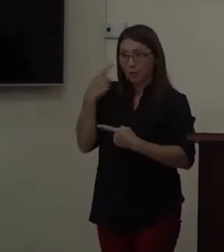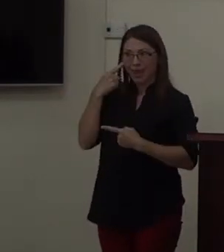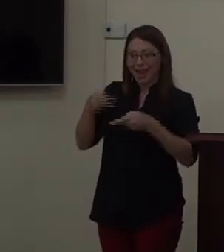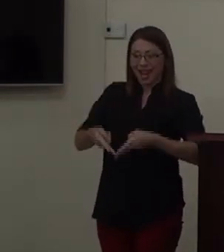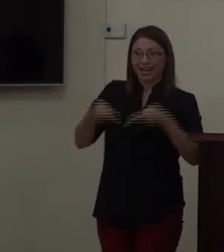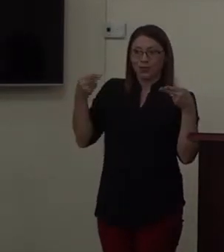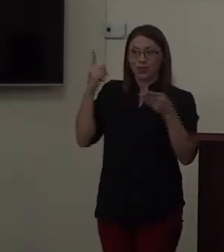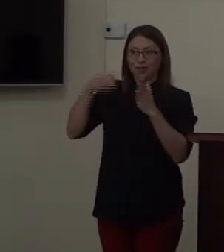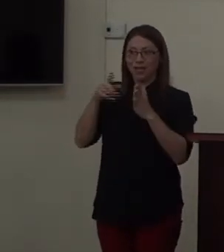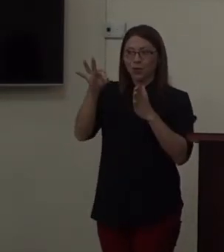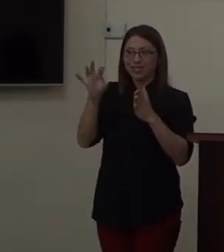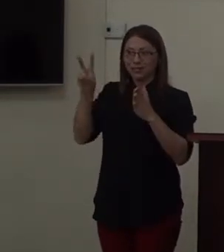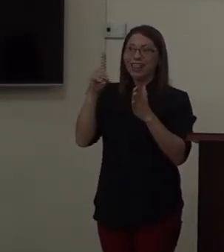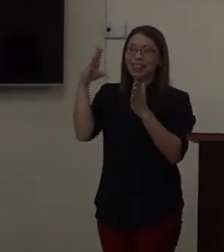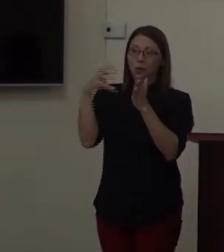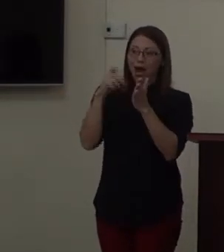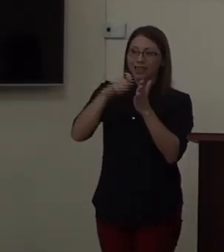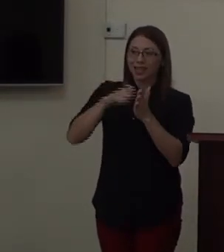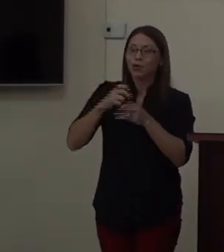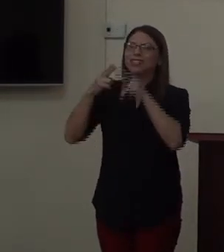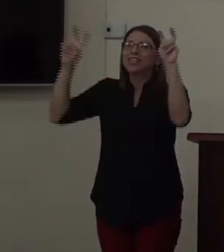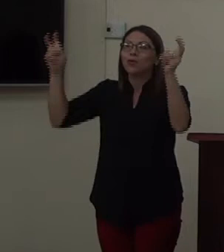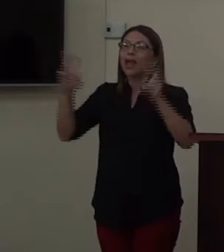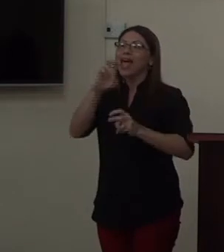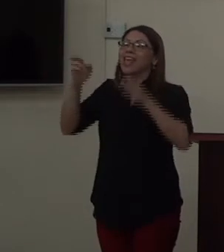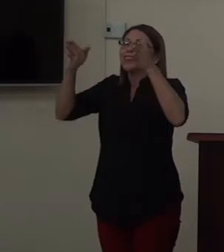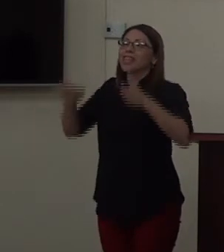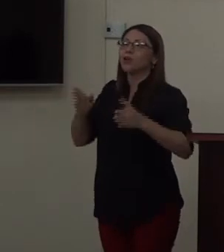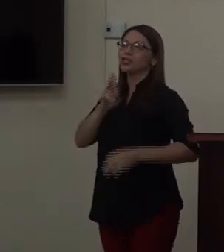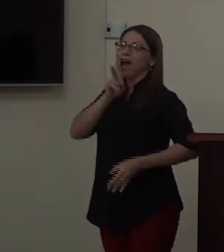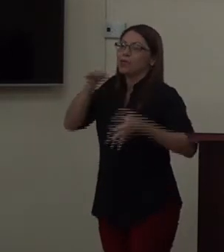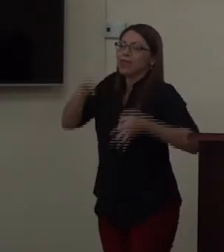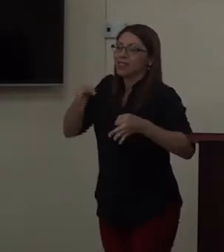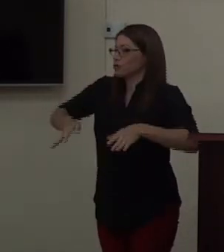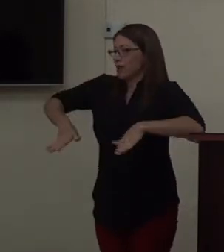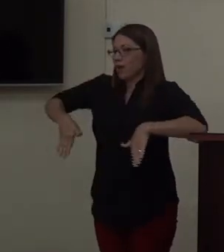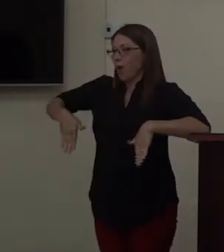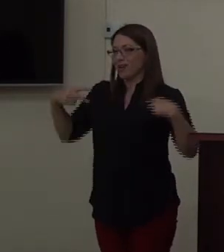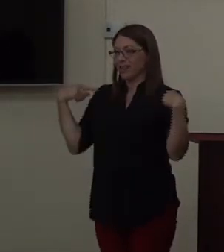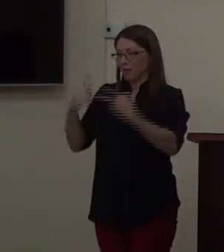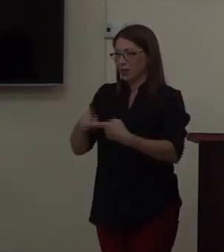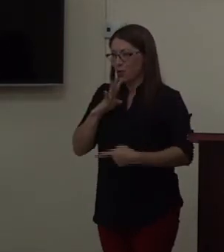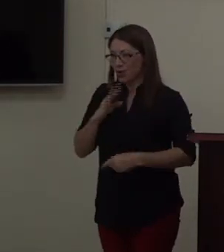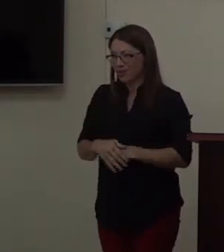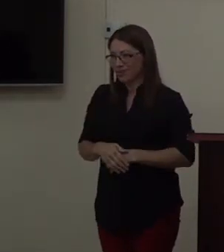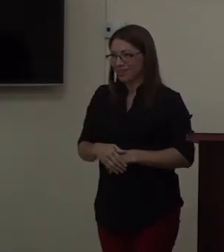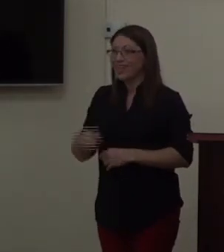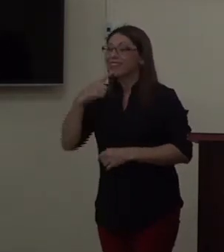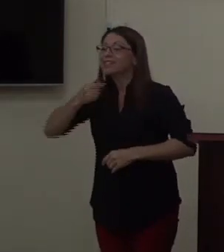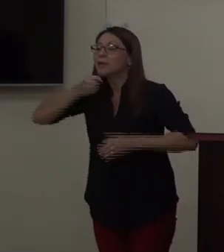Nación de 1970, que se titulaba, por cierto, Tipos auténticos que no hablan español. Y dice el